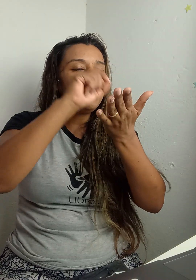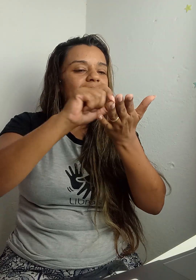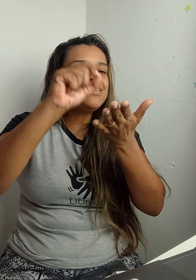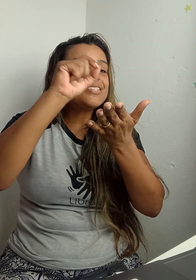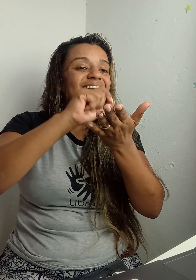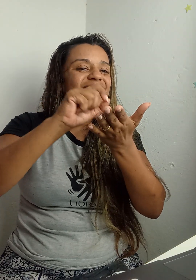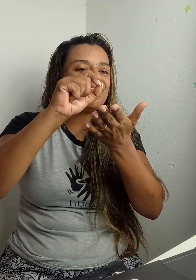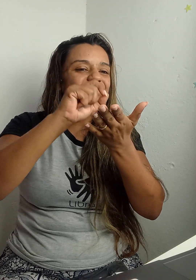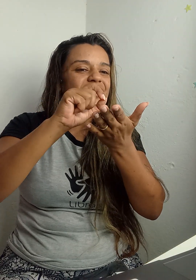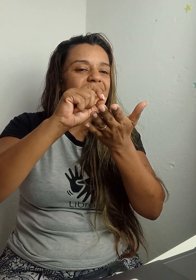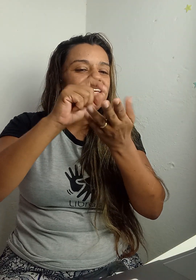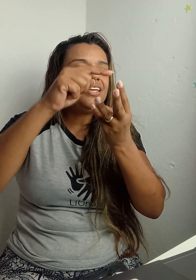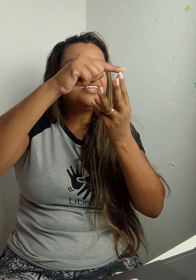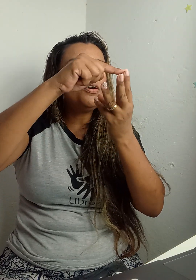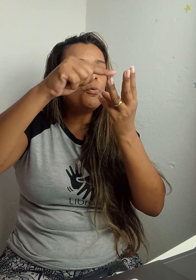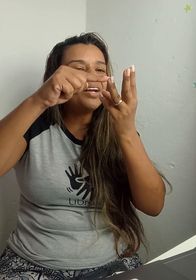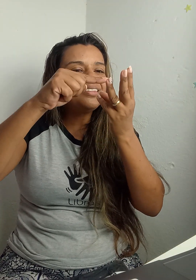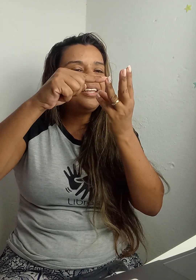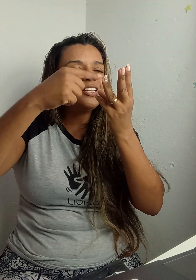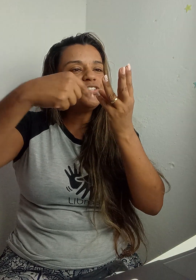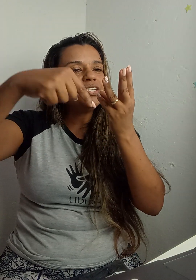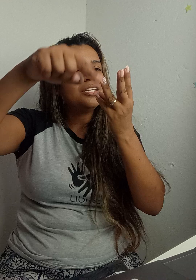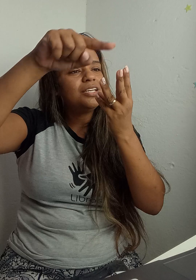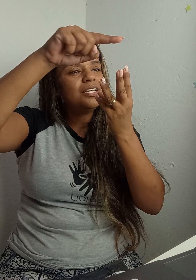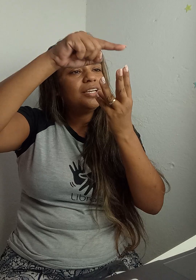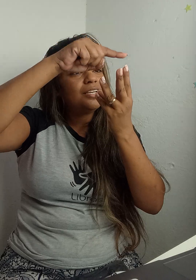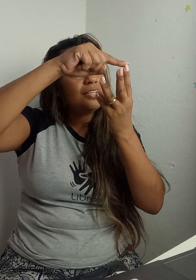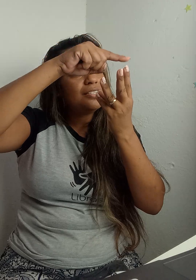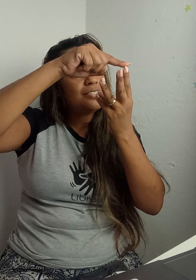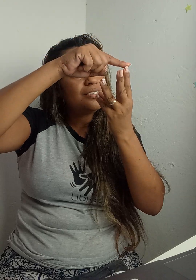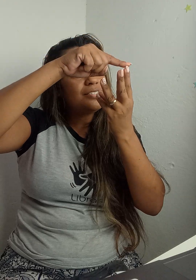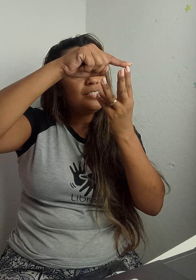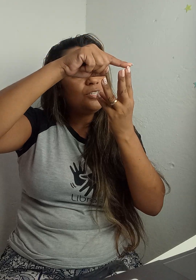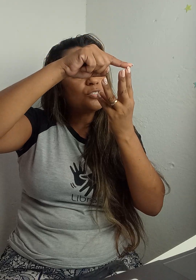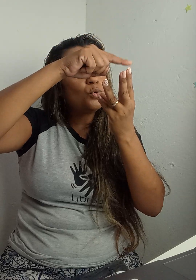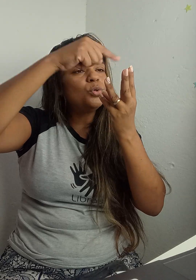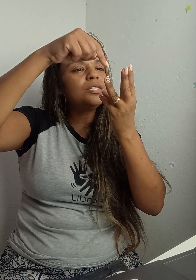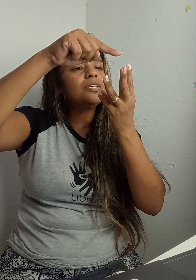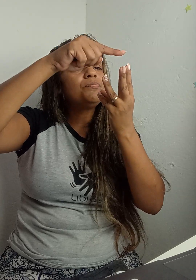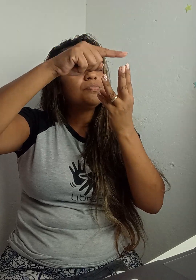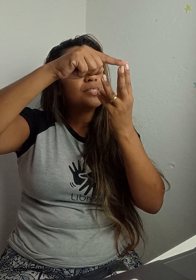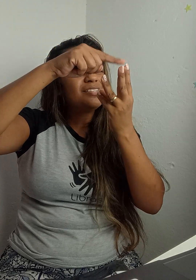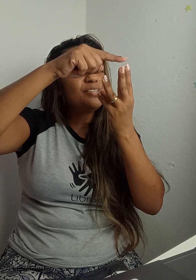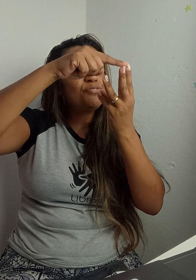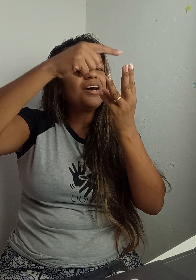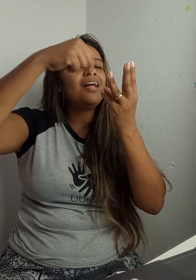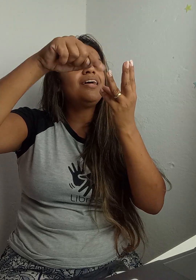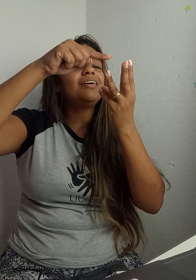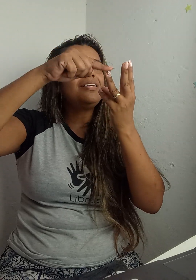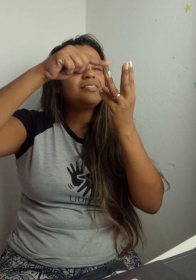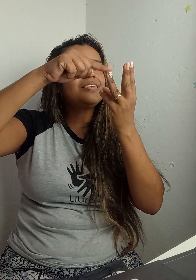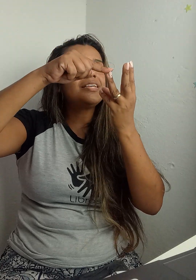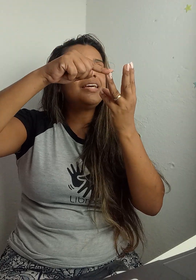ela escreve. Então, é uma tríade. Se escuta, se fala e se